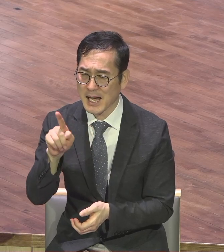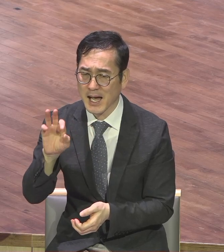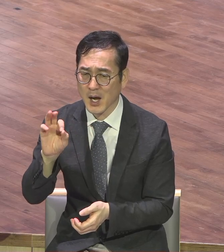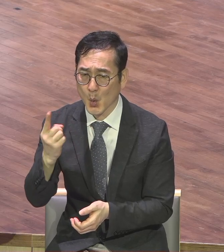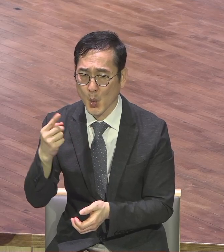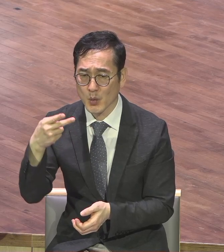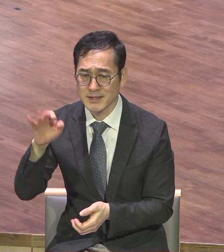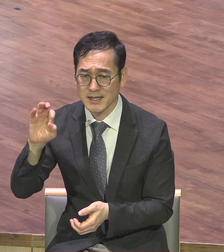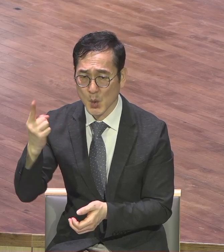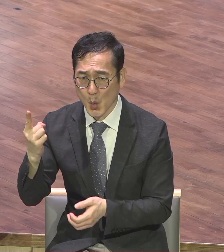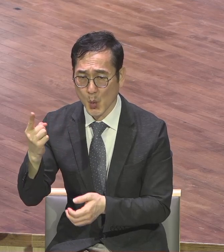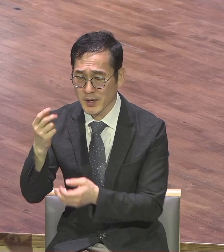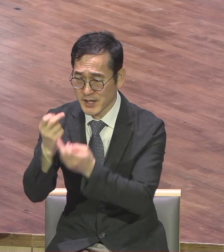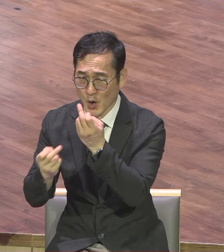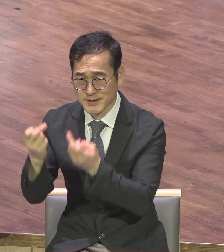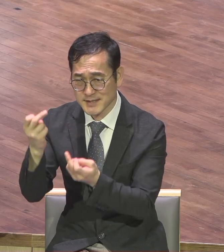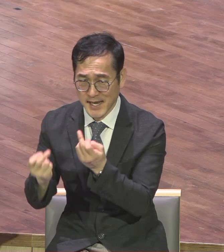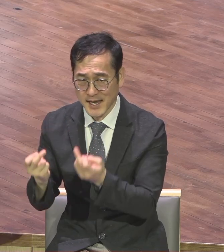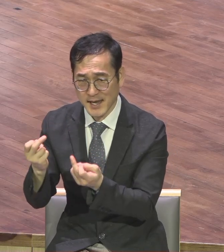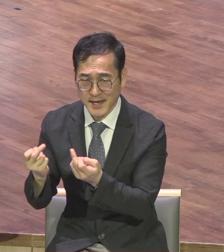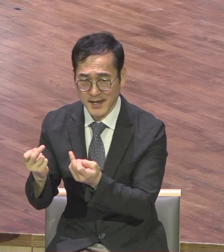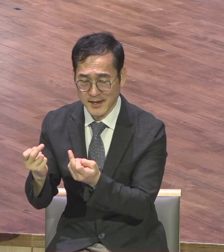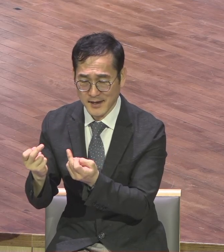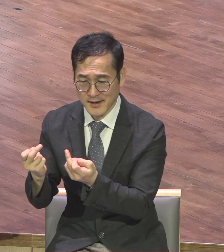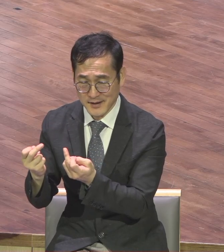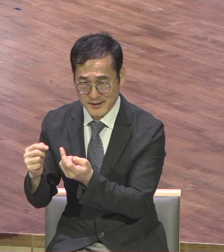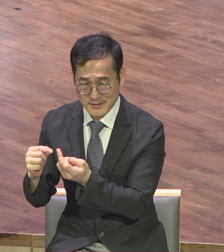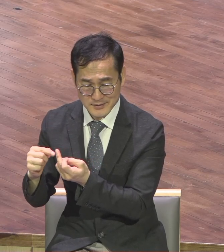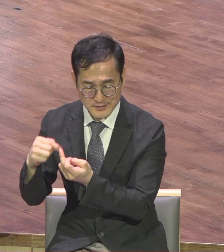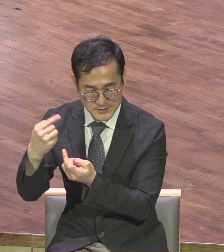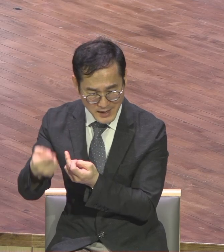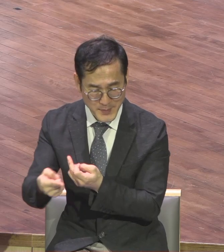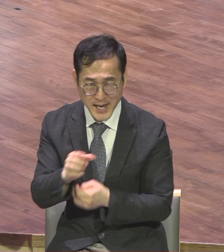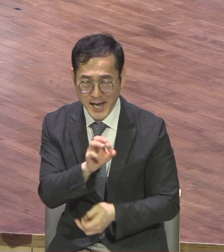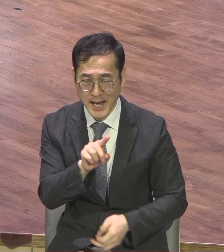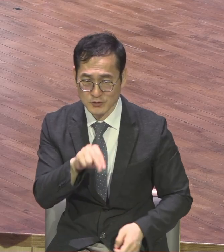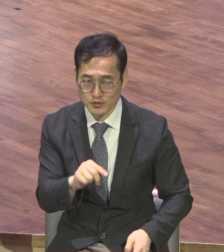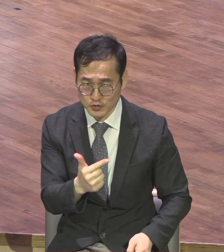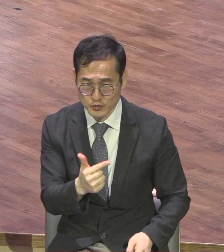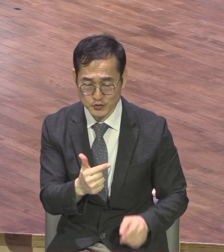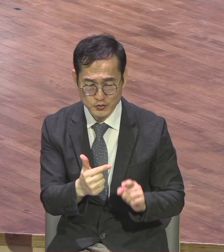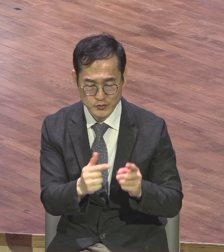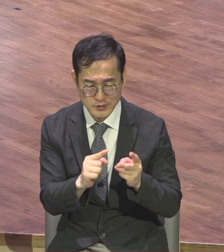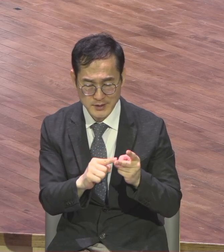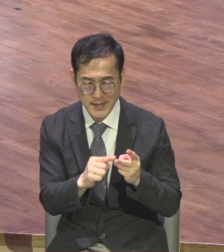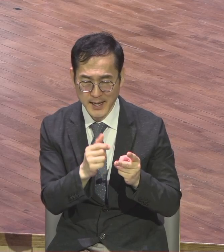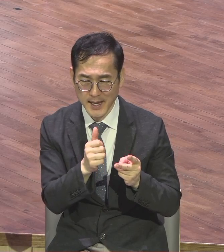가깝게 도왔던 유명한 집안인데 세 번째 14절에 아순그리도와 블레곤과 헤메와